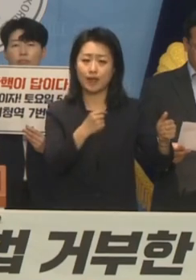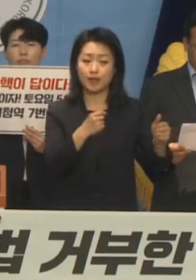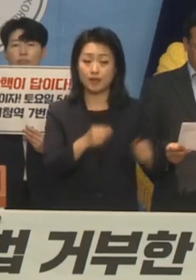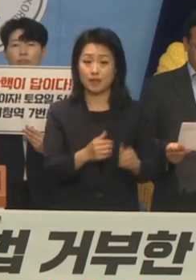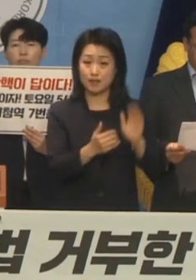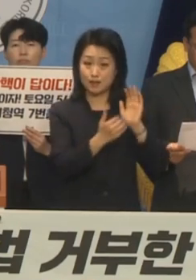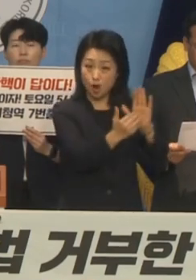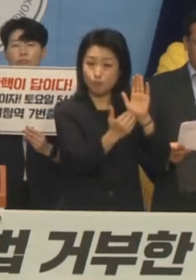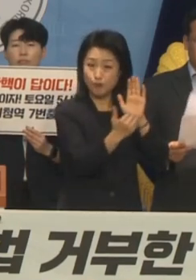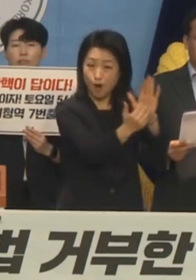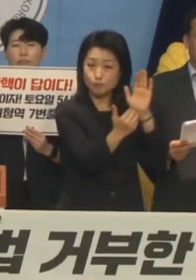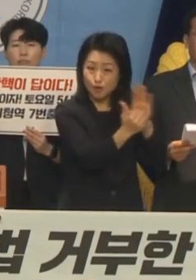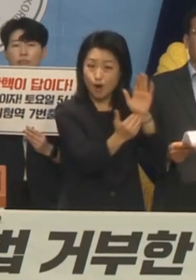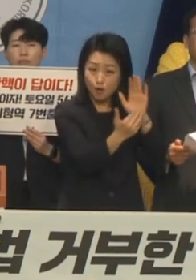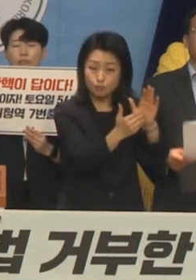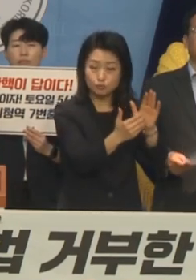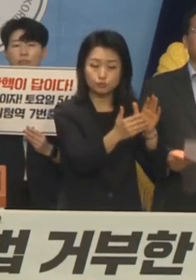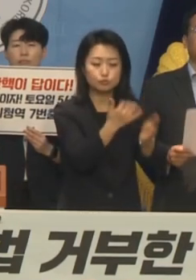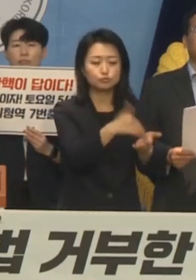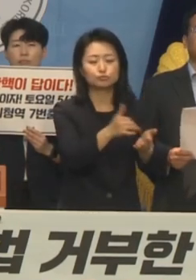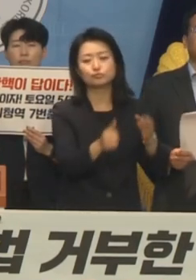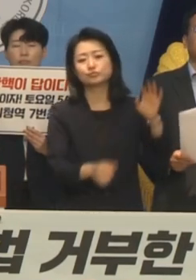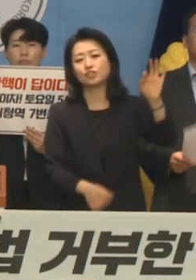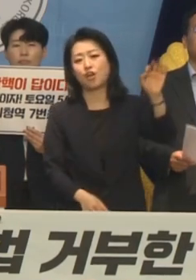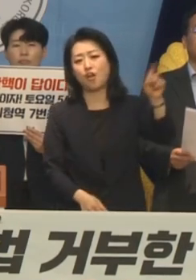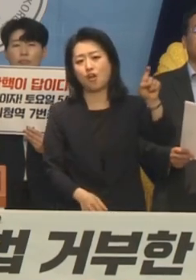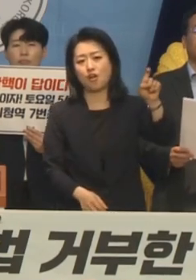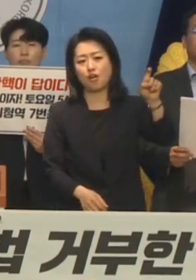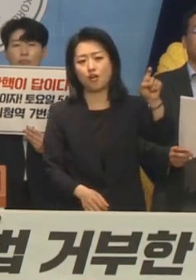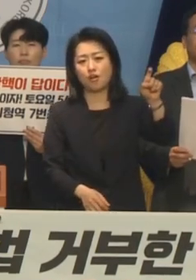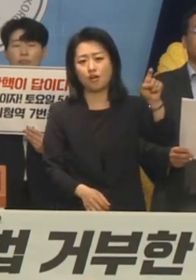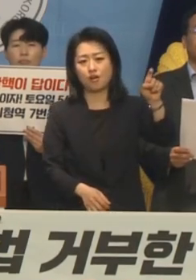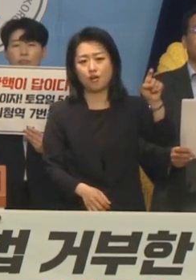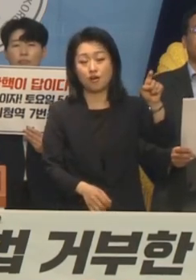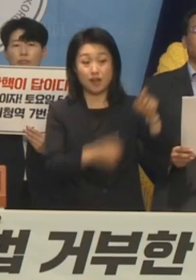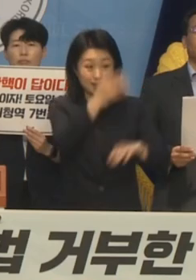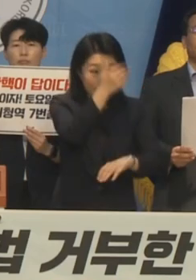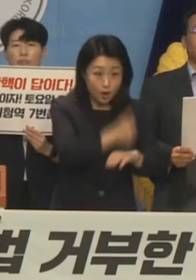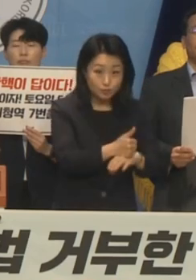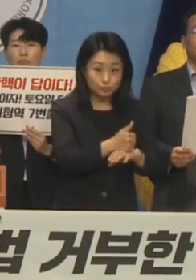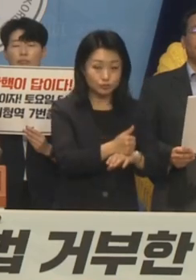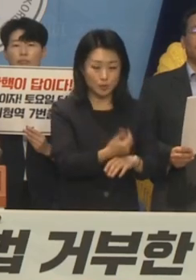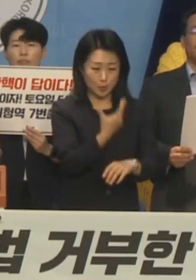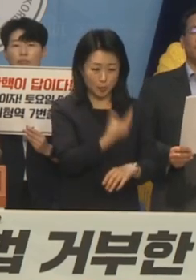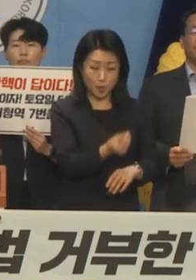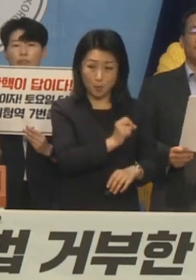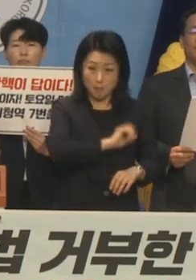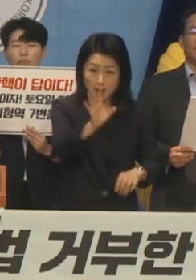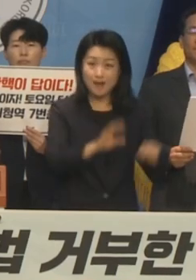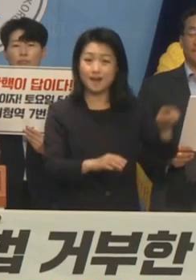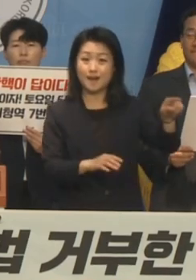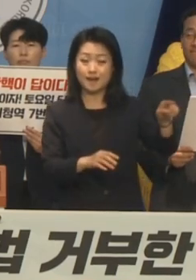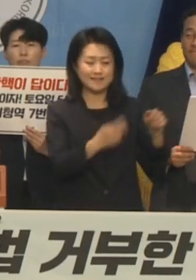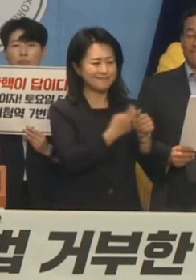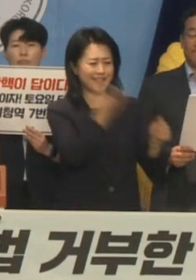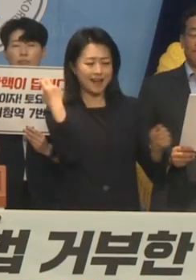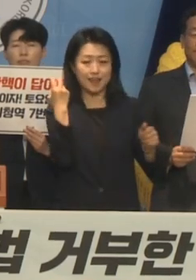거부권 쿠폰도 10장 모았습니다. 그거 아끼다 똥됩니다. 당장 탄핵으로